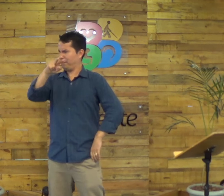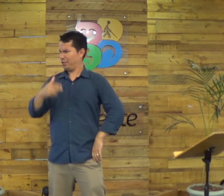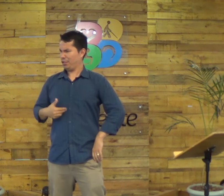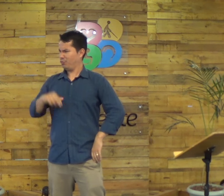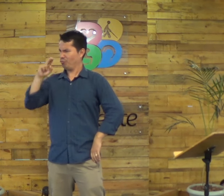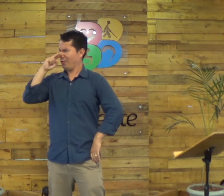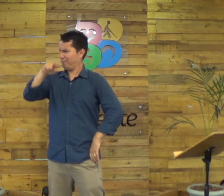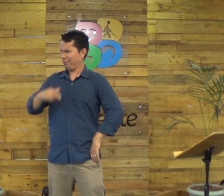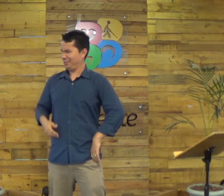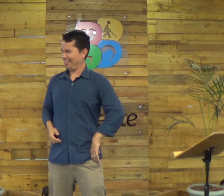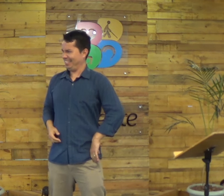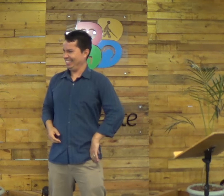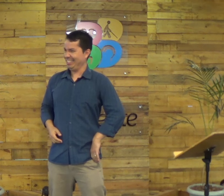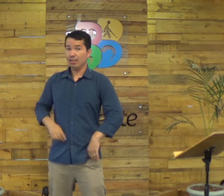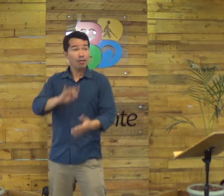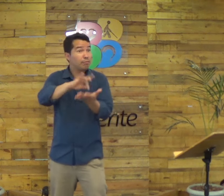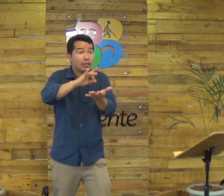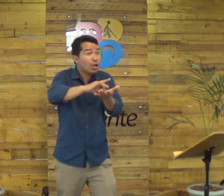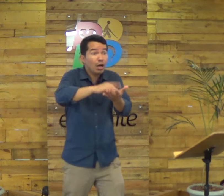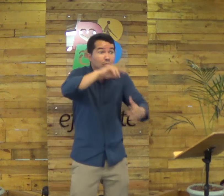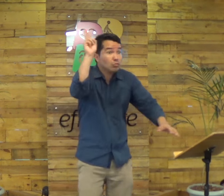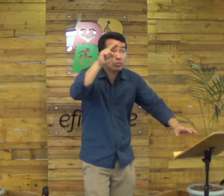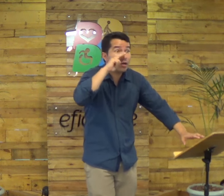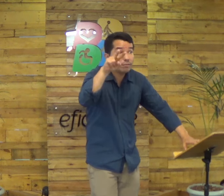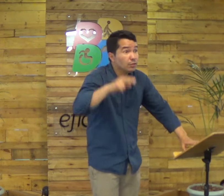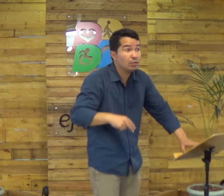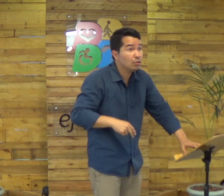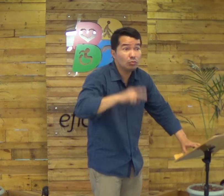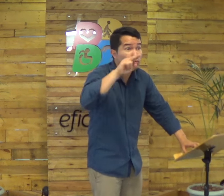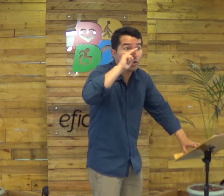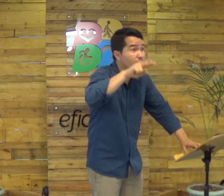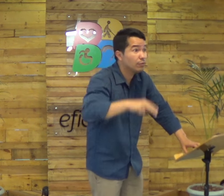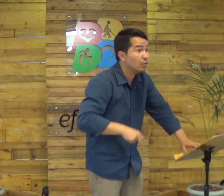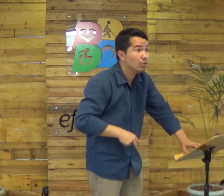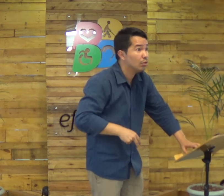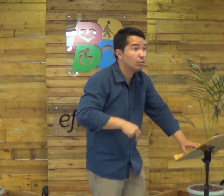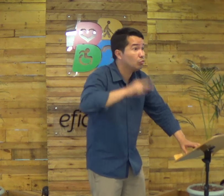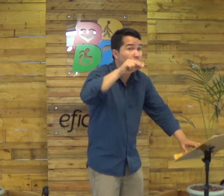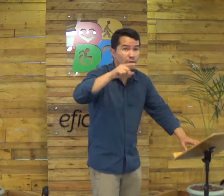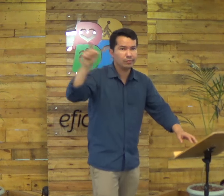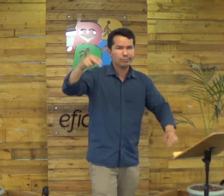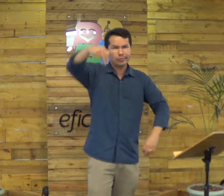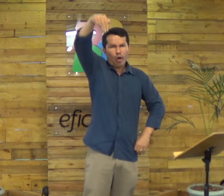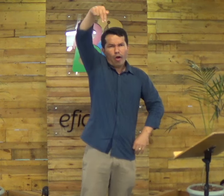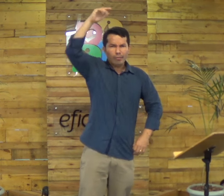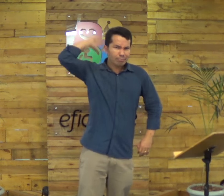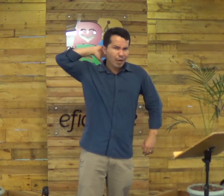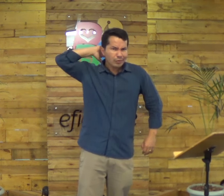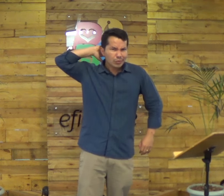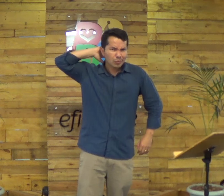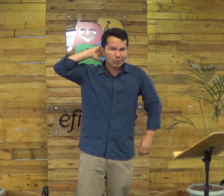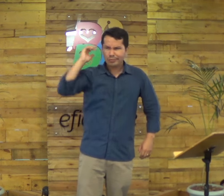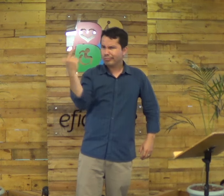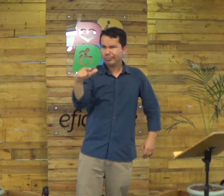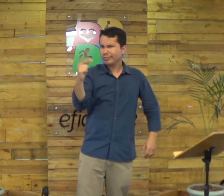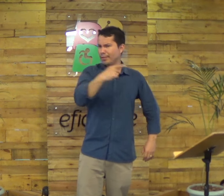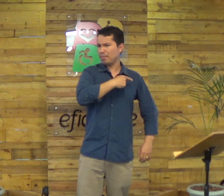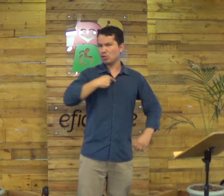não, eu nunca vi, nunca vi, não vou ser na primeira, né, não, de verdade, eu nunca tinha visto, nunca tinha visto, uma hora da noite,